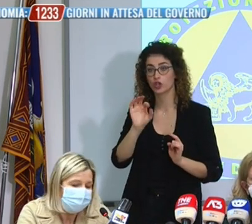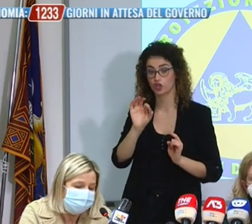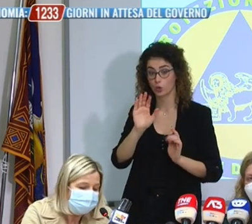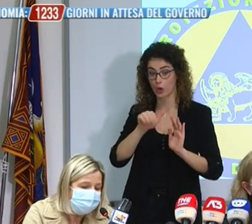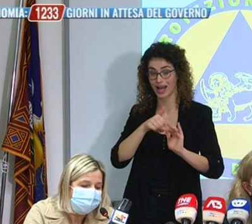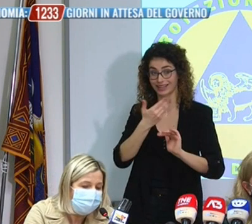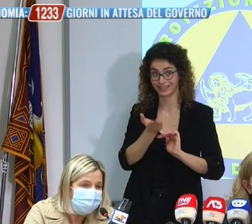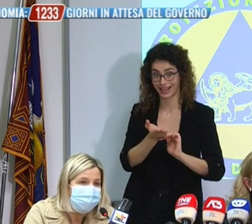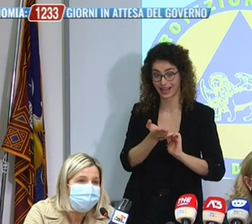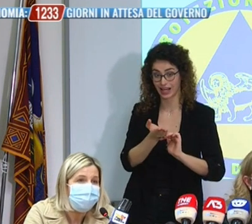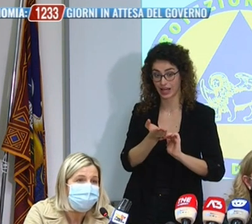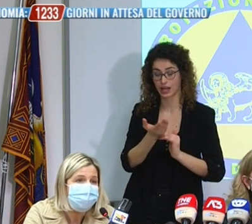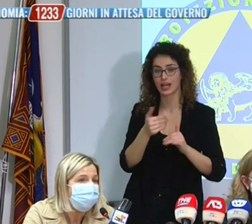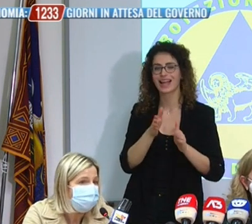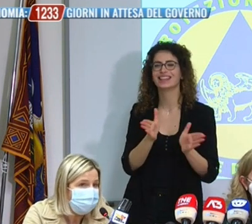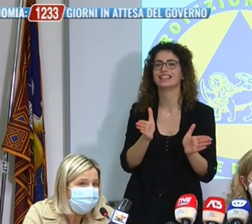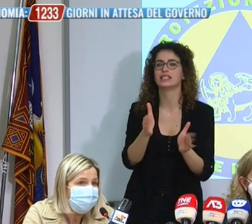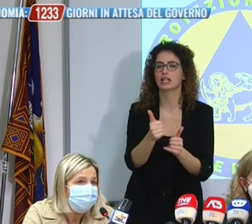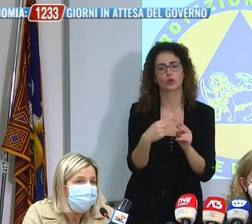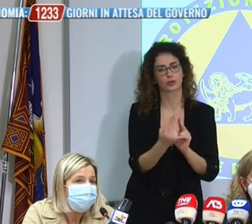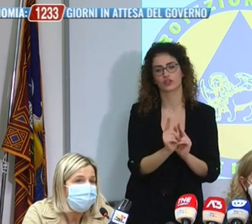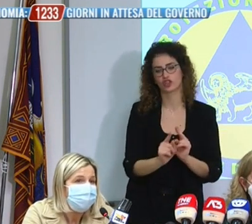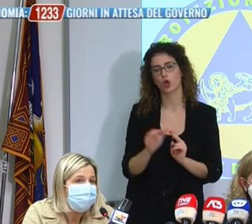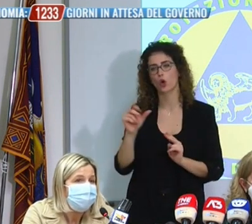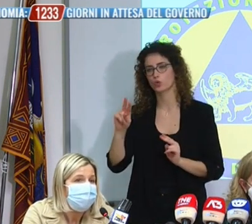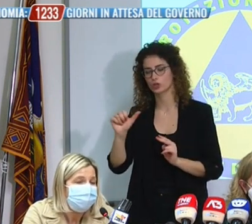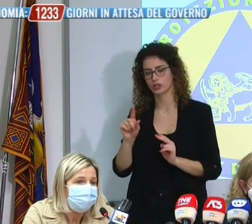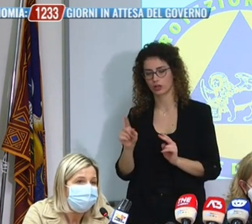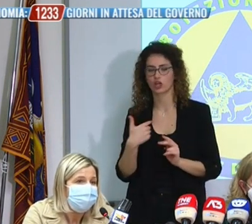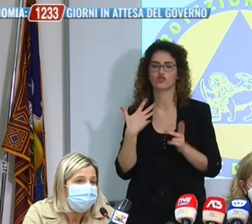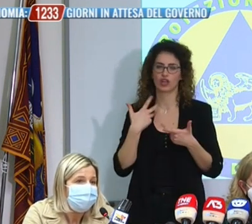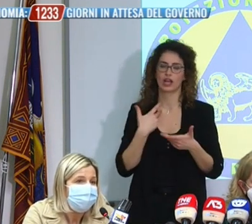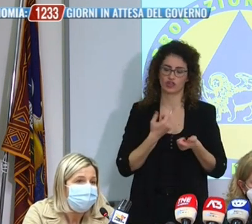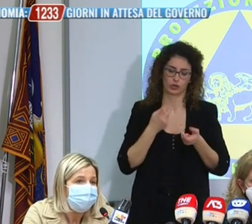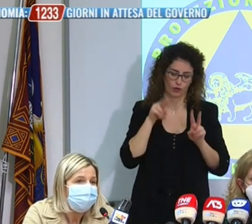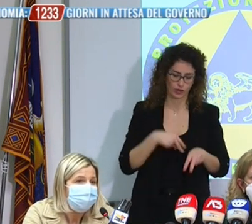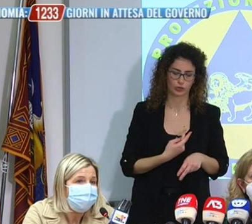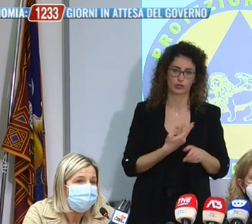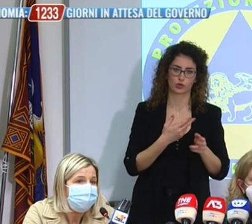provincia, no, e non l'URSS. No. Si fanno anche le valutazioni sulla provincia e sull'azienda URSS.